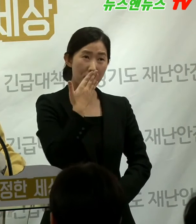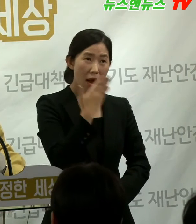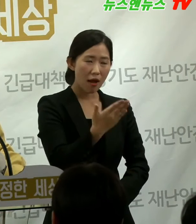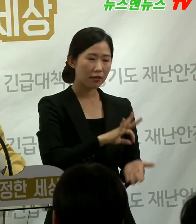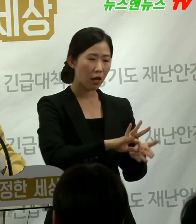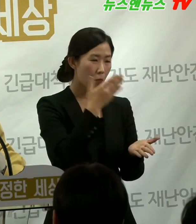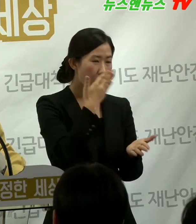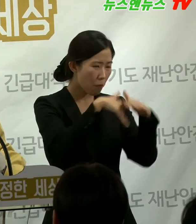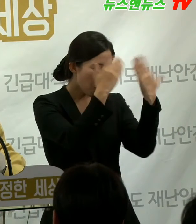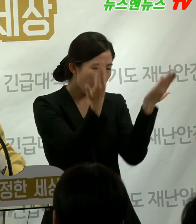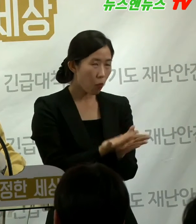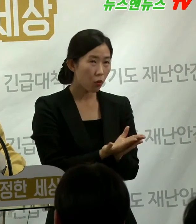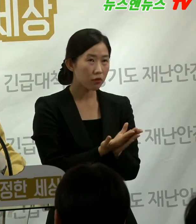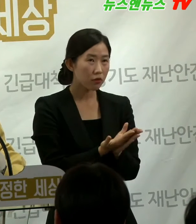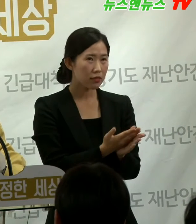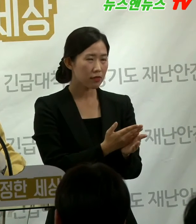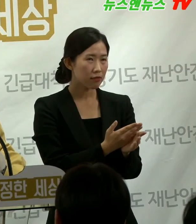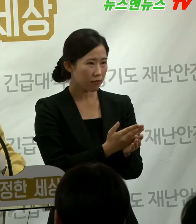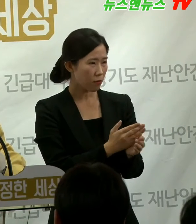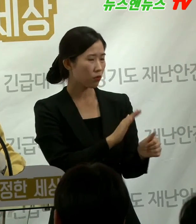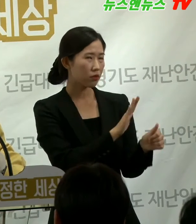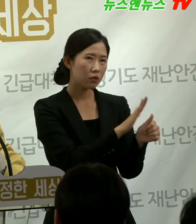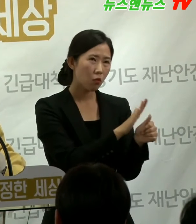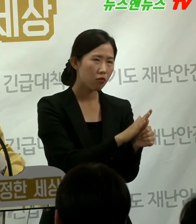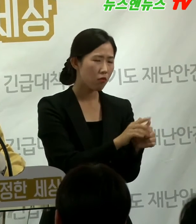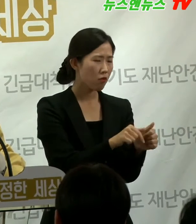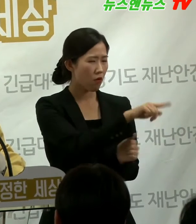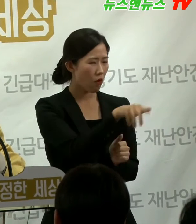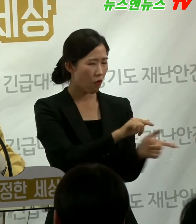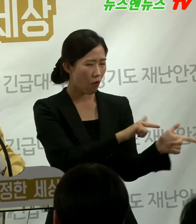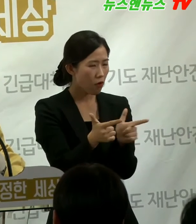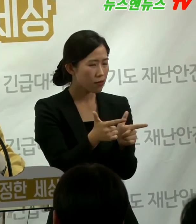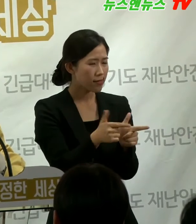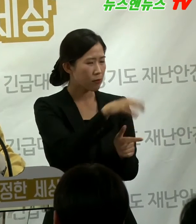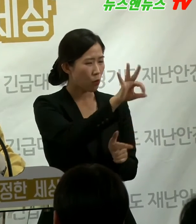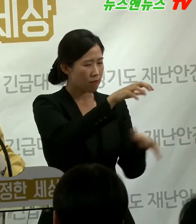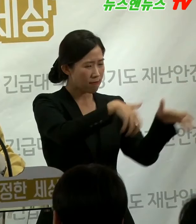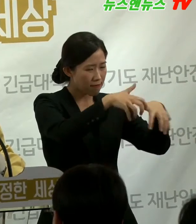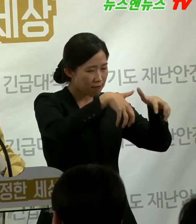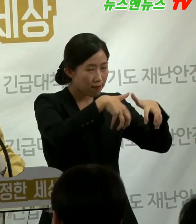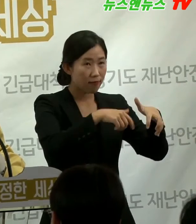풀어봐도 1인당 10만원 이상을 지급하기 어려운 상황이라